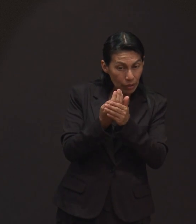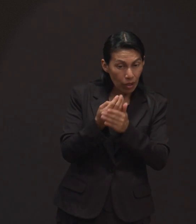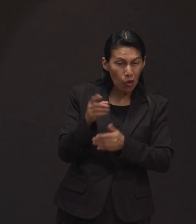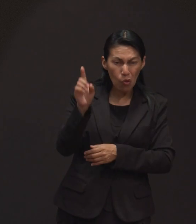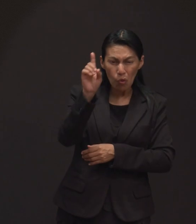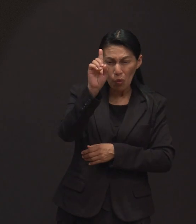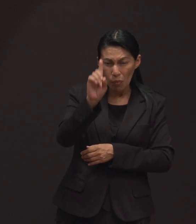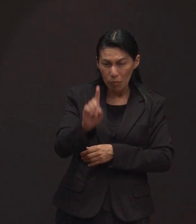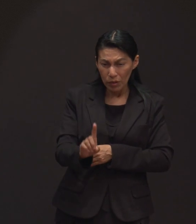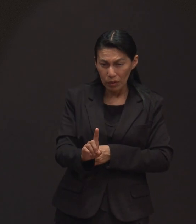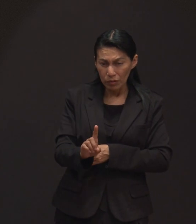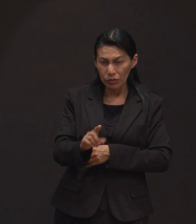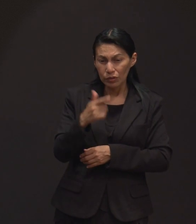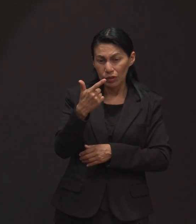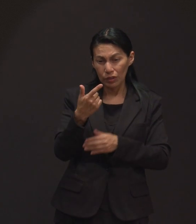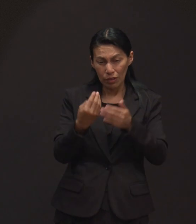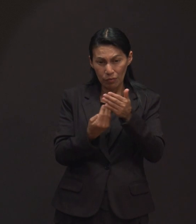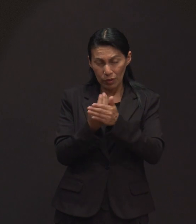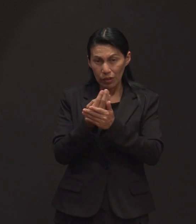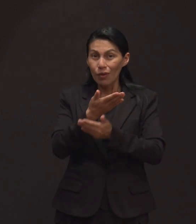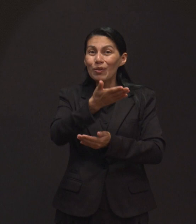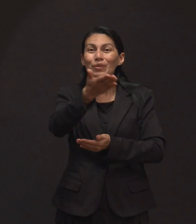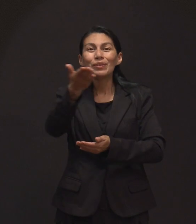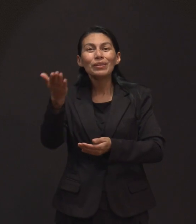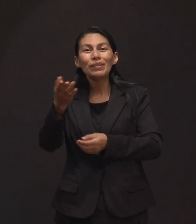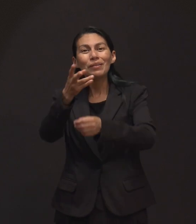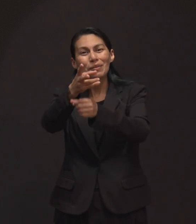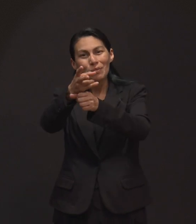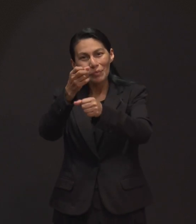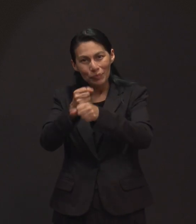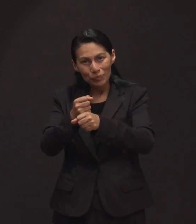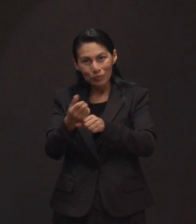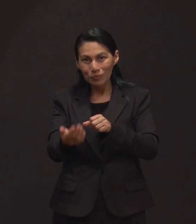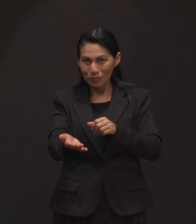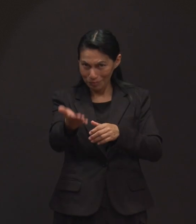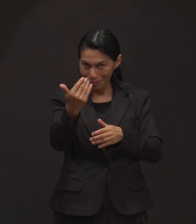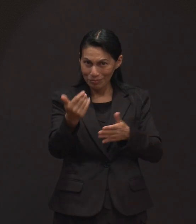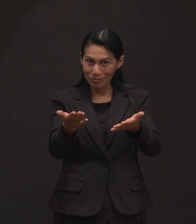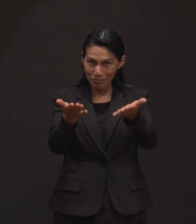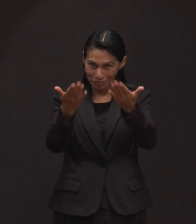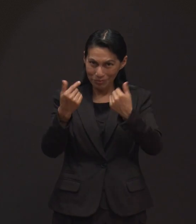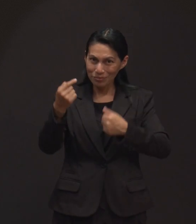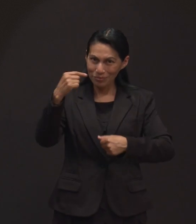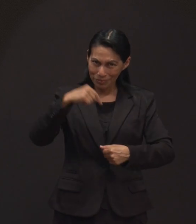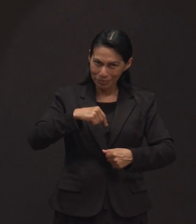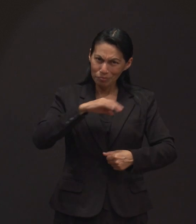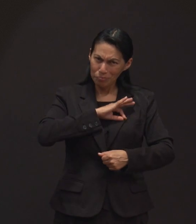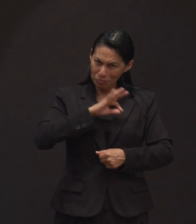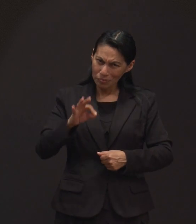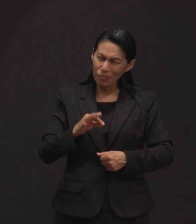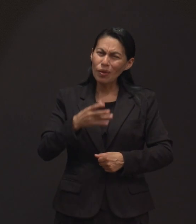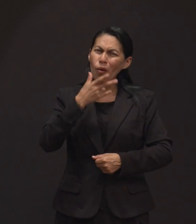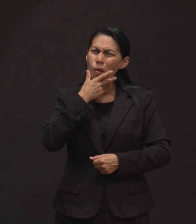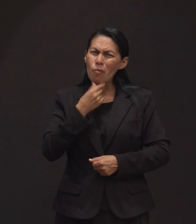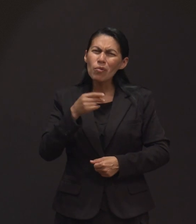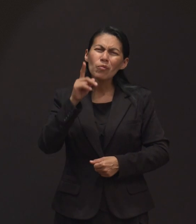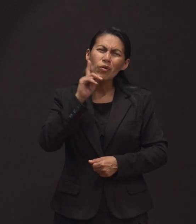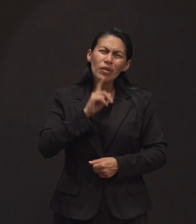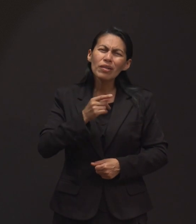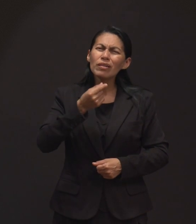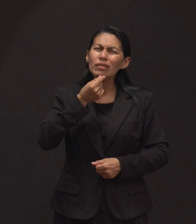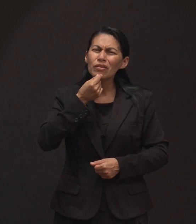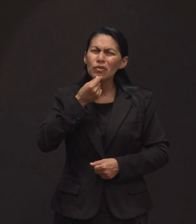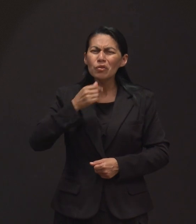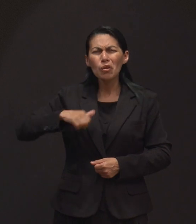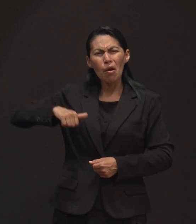¿Los domingos? Los domingos. ¿Están todos cordialmente invitados, sí, para todos, reunirse? Todos están cordialmente. Hombres,